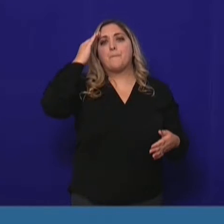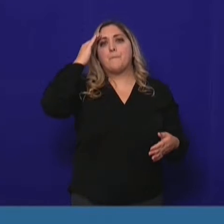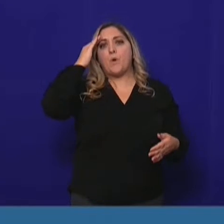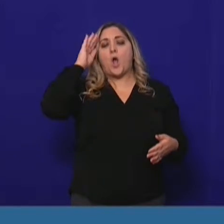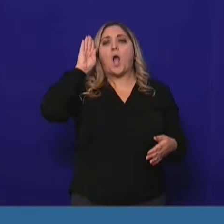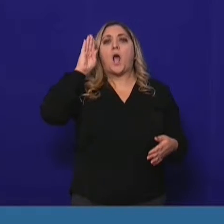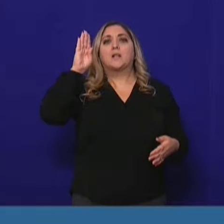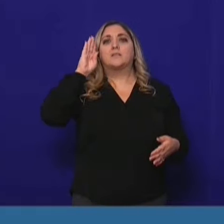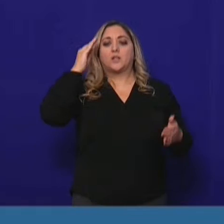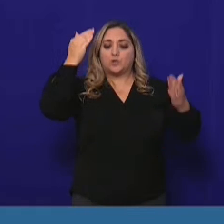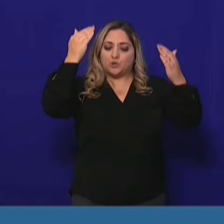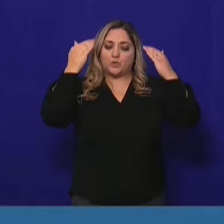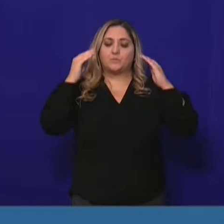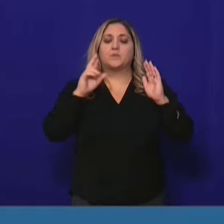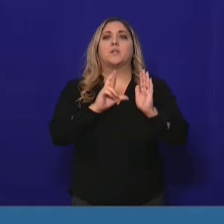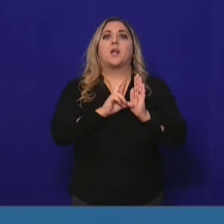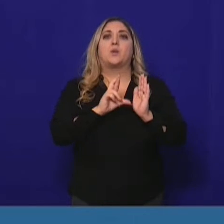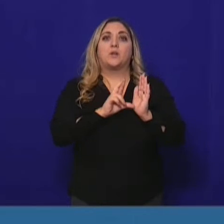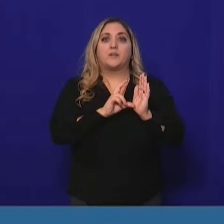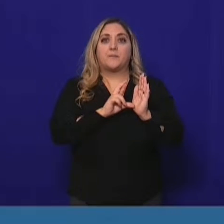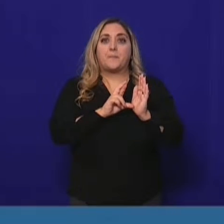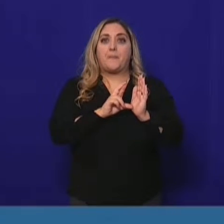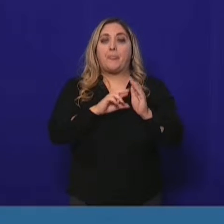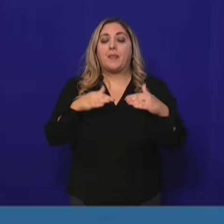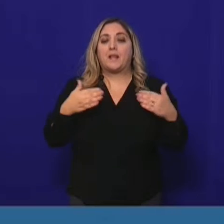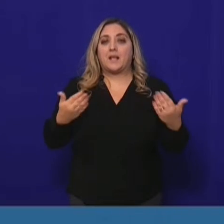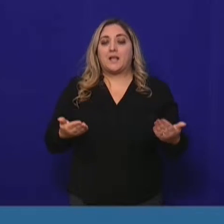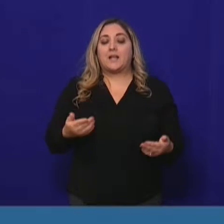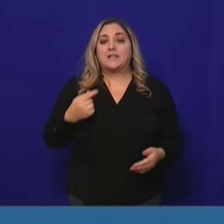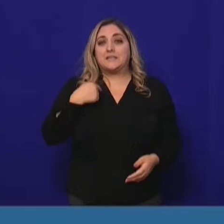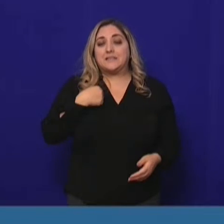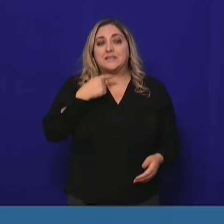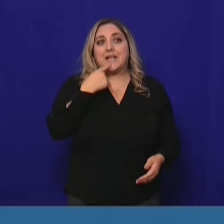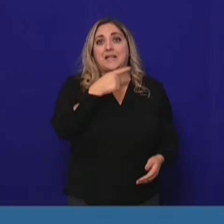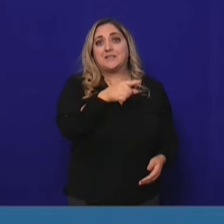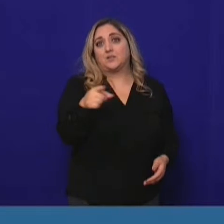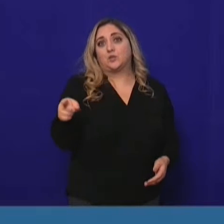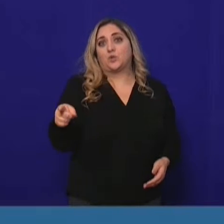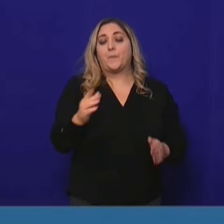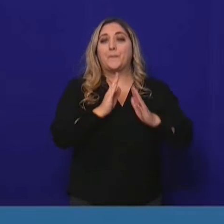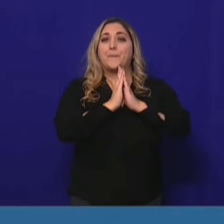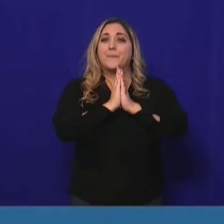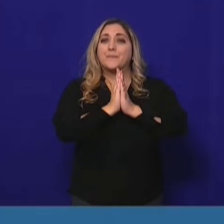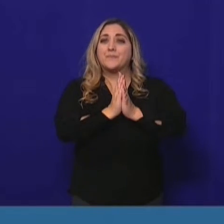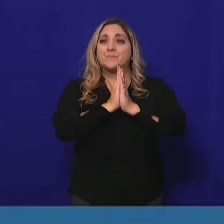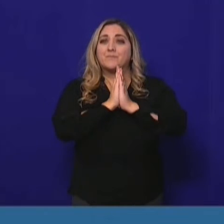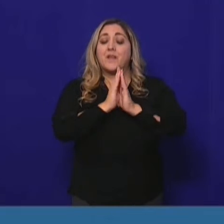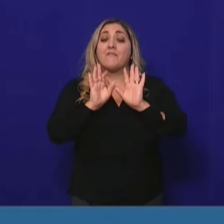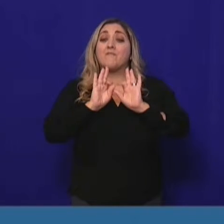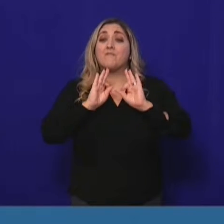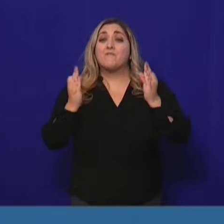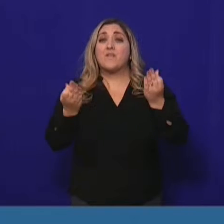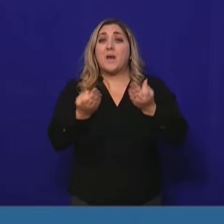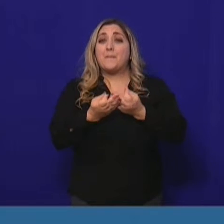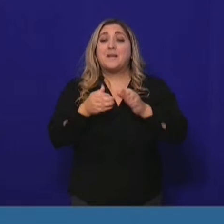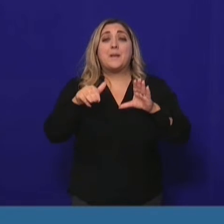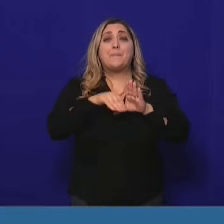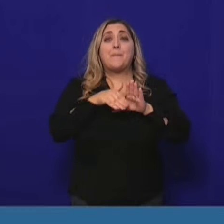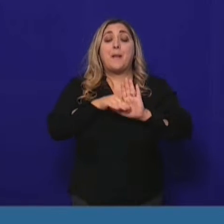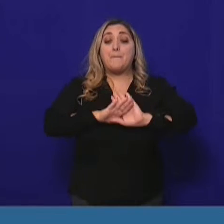ikun qiegħed jobdi mar-regolamenti li għandna. Allura l-appell tiegħi huwa li nżommu mal-household members li